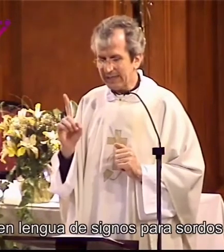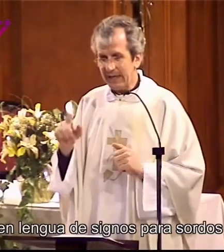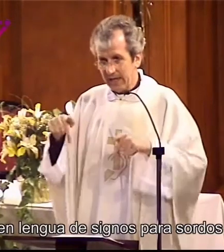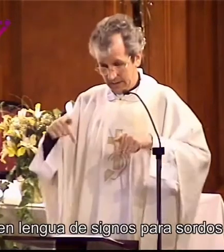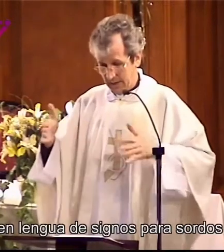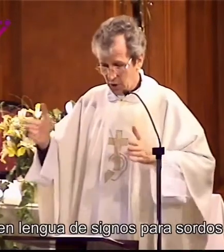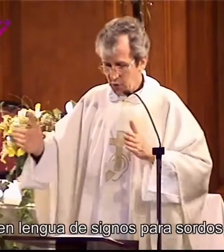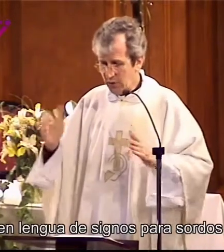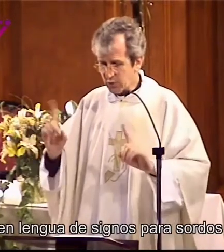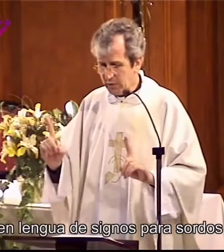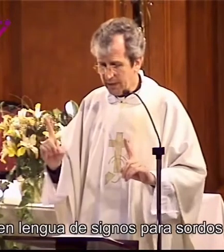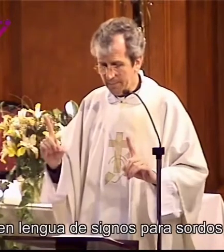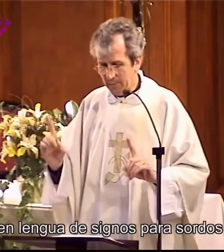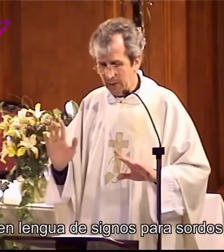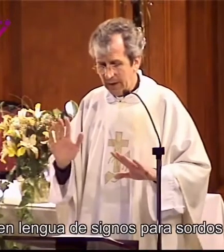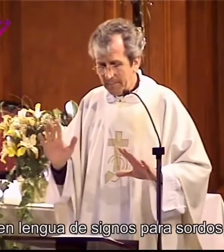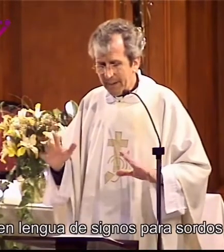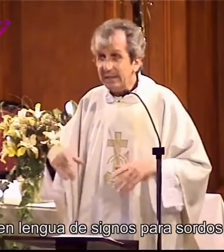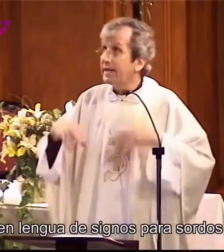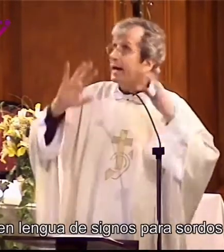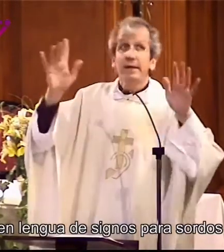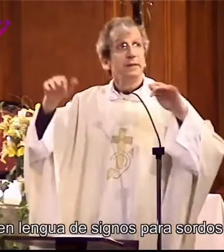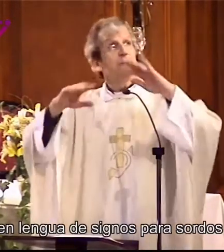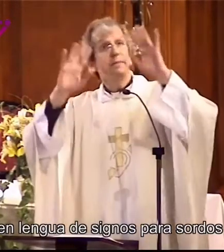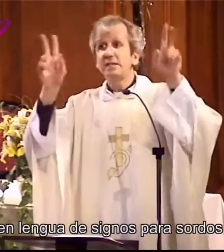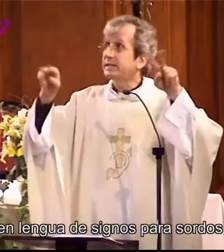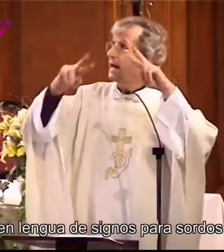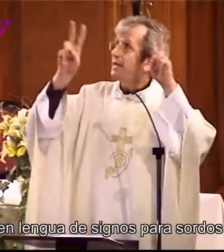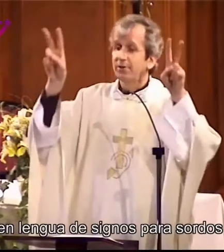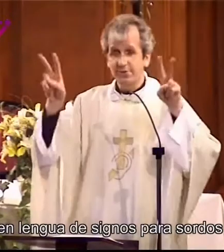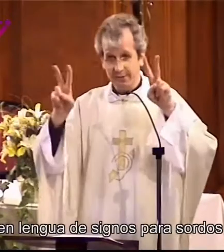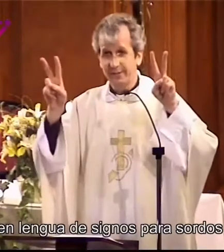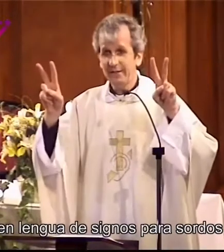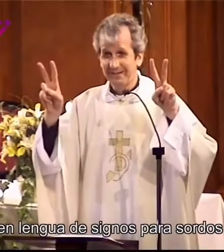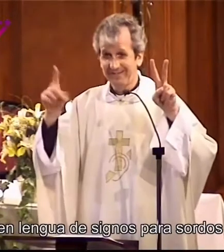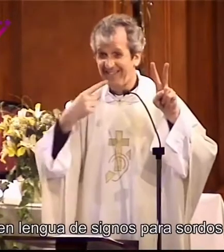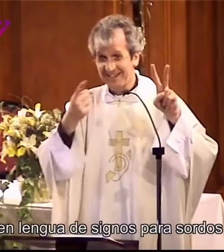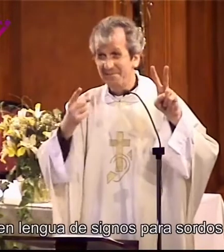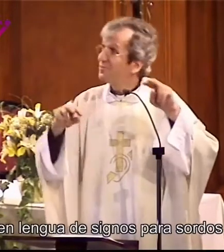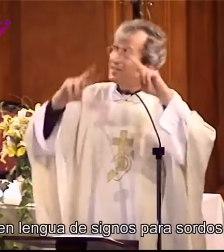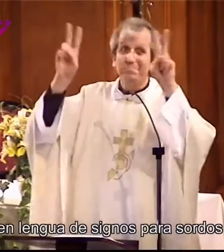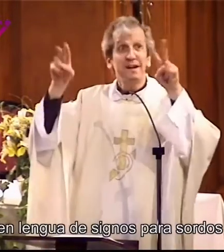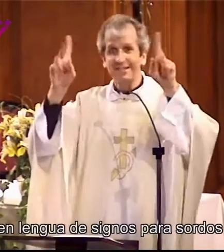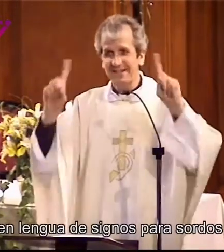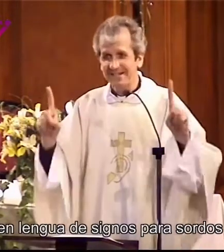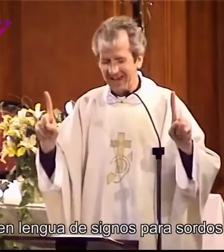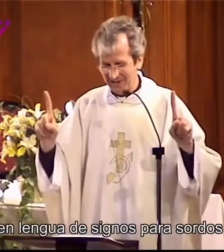no es un tiempo para estar distraídos, dice a sí mismo, no es para estar distraídos,